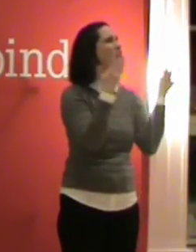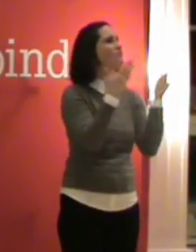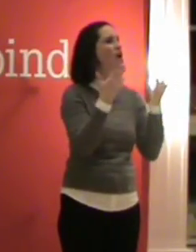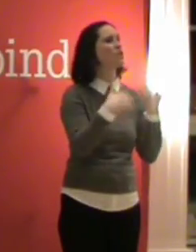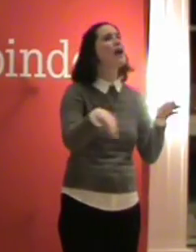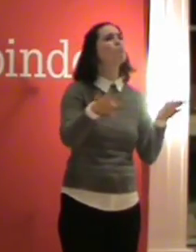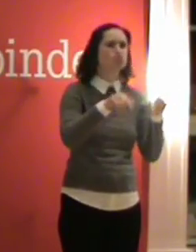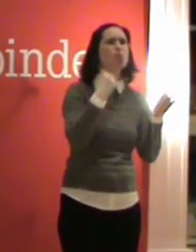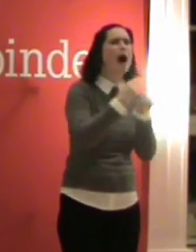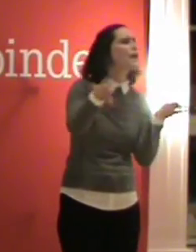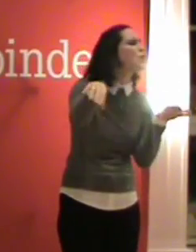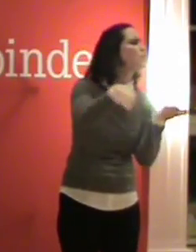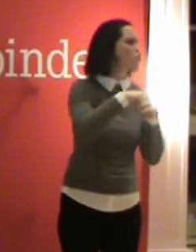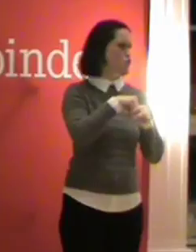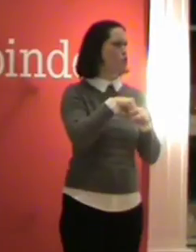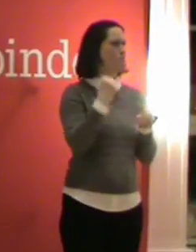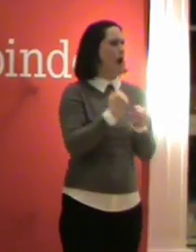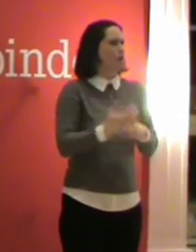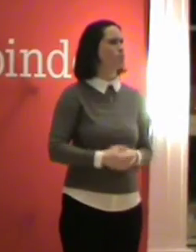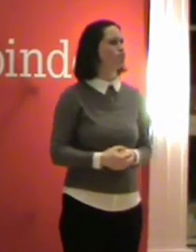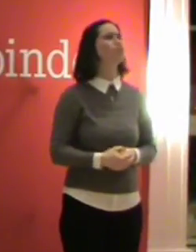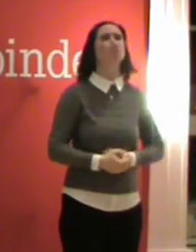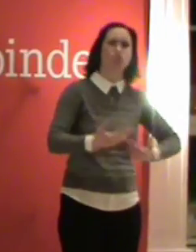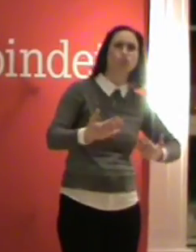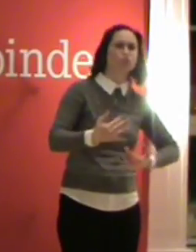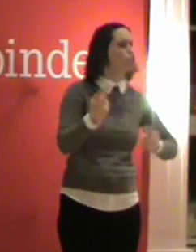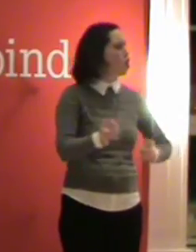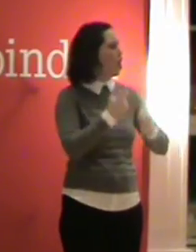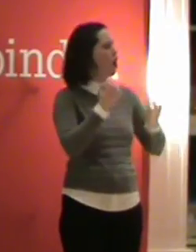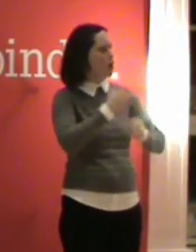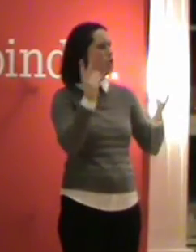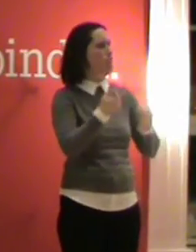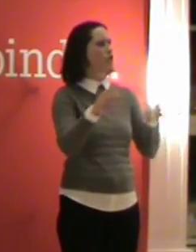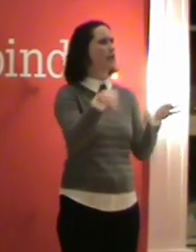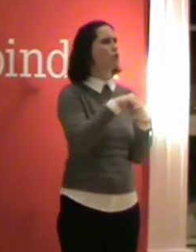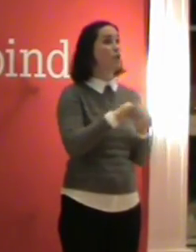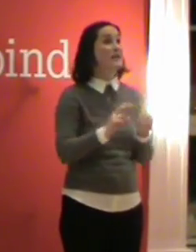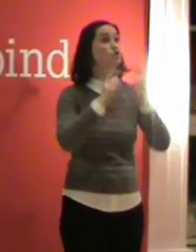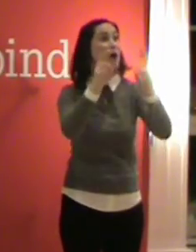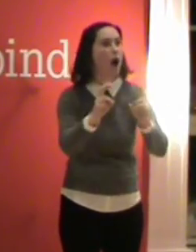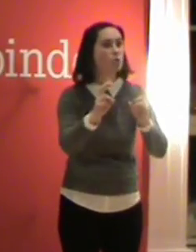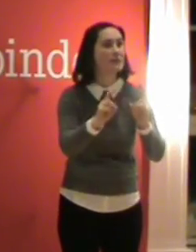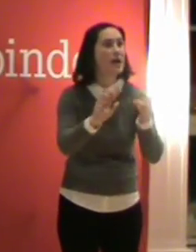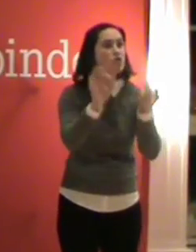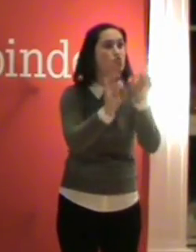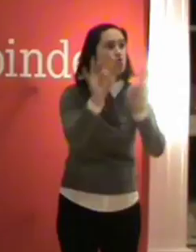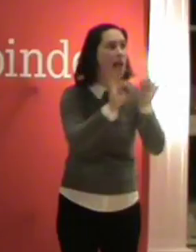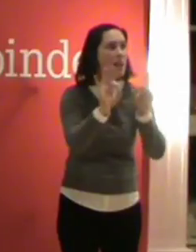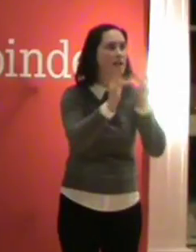ihr ja Inklusion. Bin ich, habe ich gesagt, klar machen wir Inklusion. Bin erstmal nach Hause und habe gegoogelt, was Inklusion